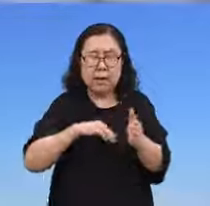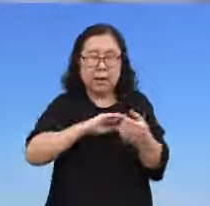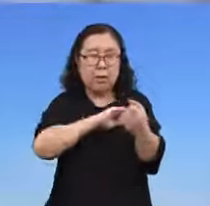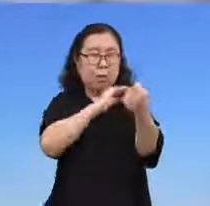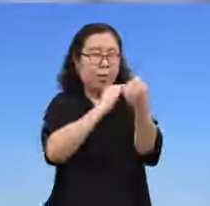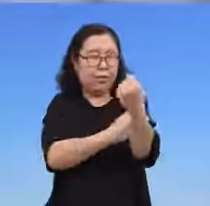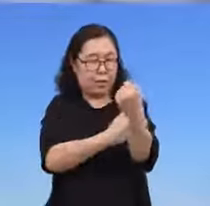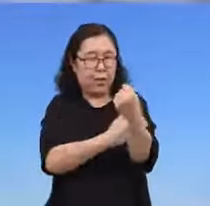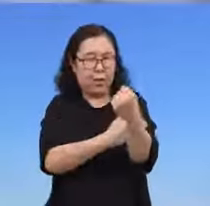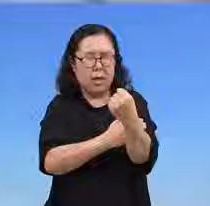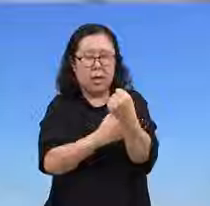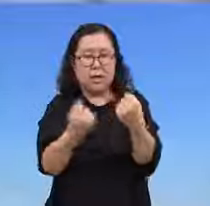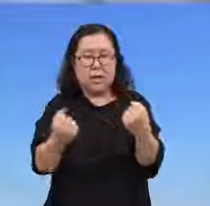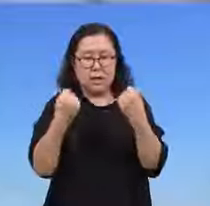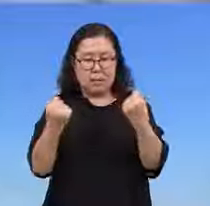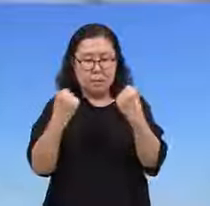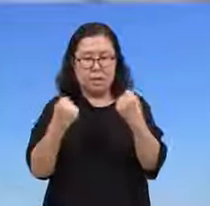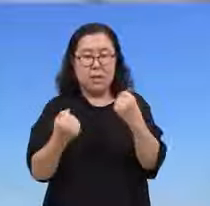필요합니다.